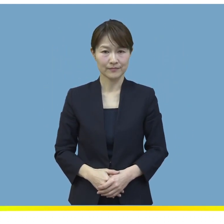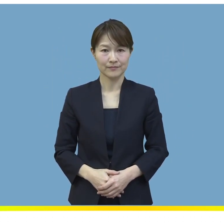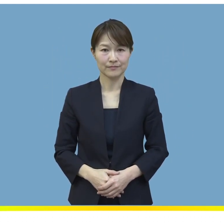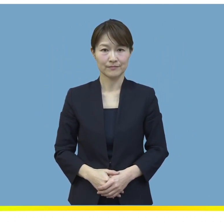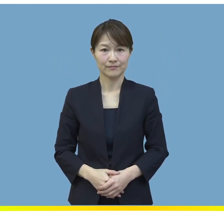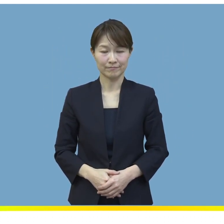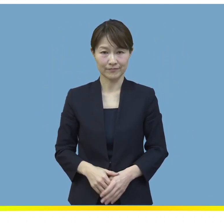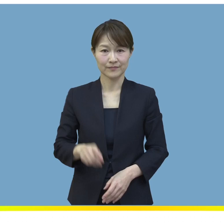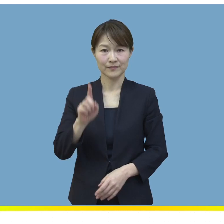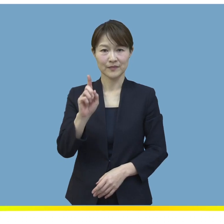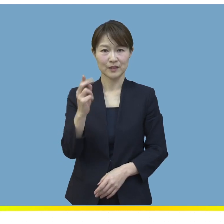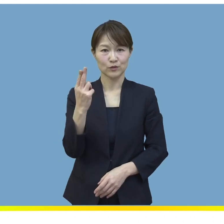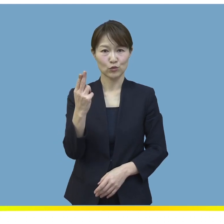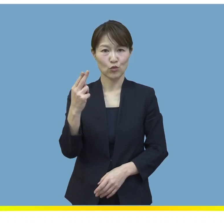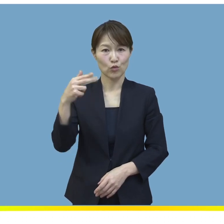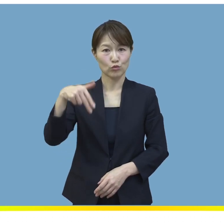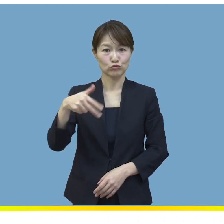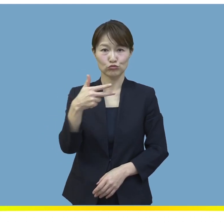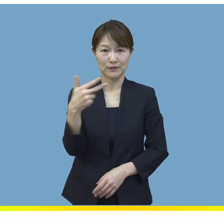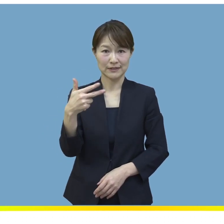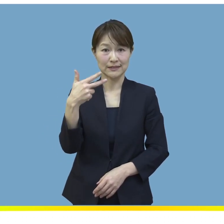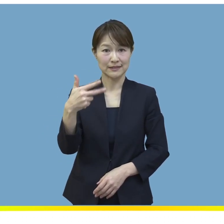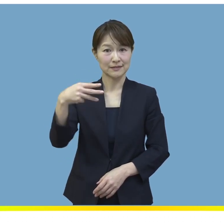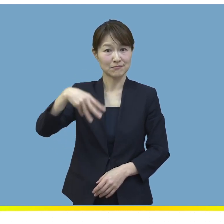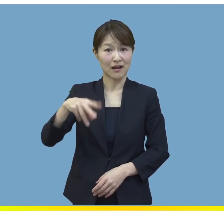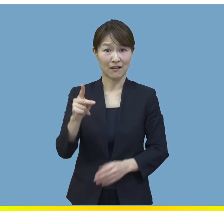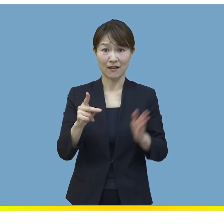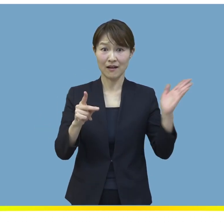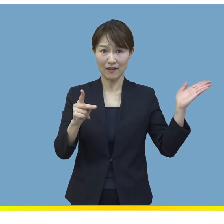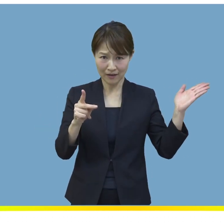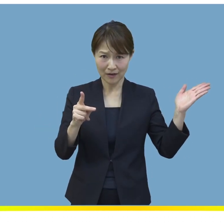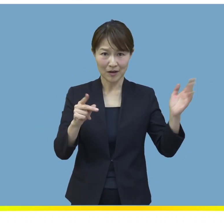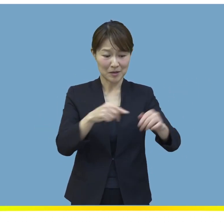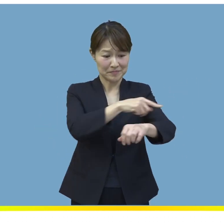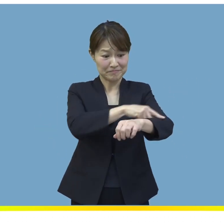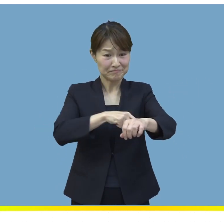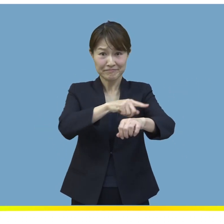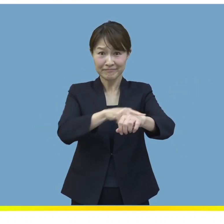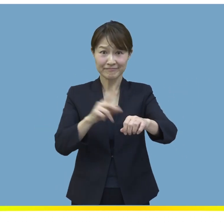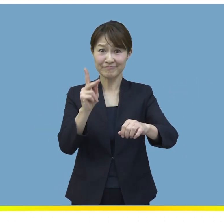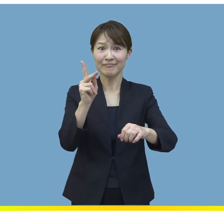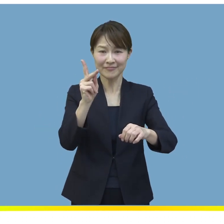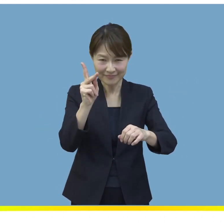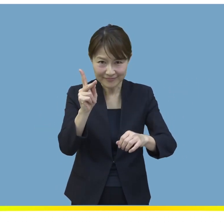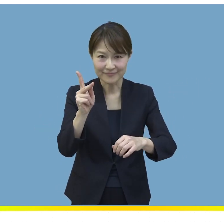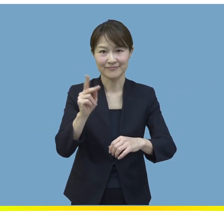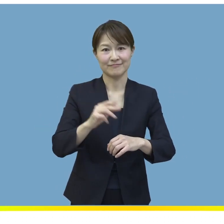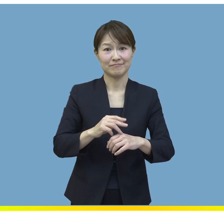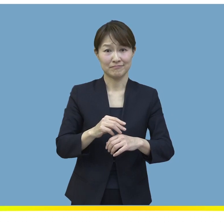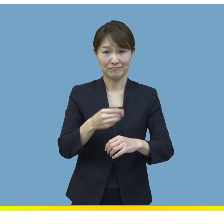一筋島かはほんのわずかな水たまりから発生します